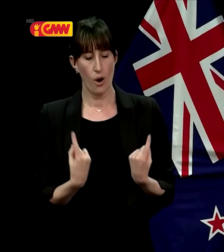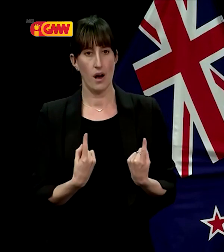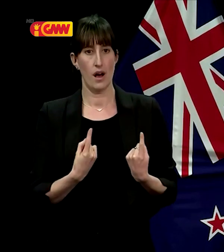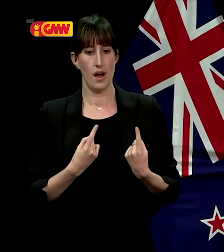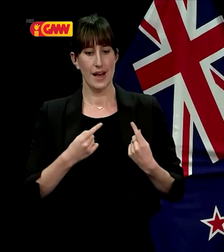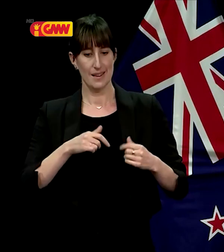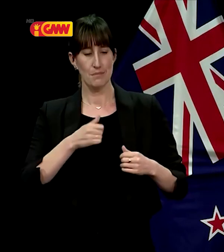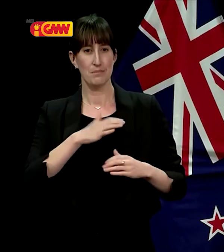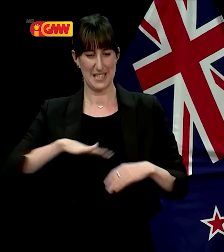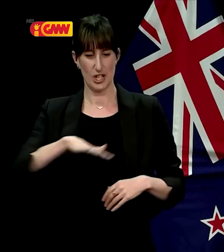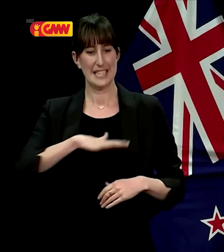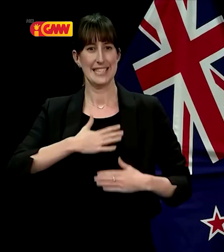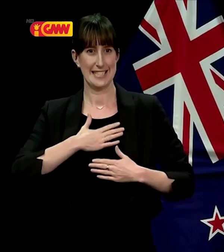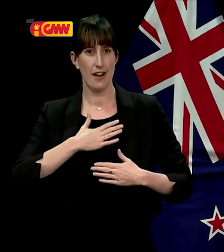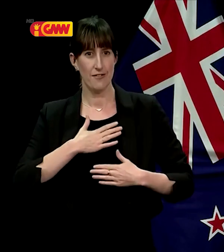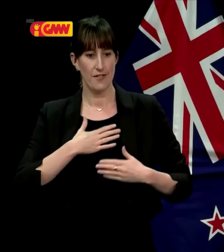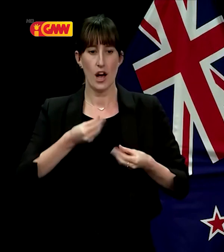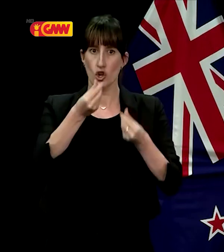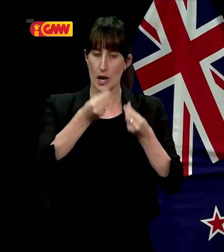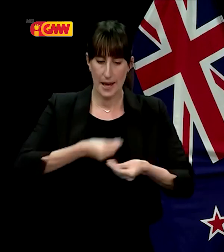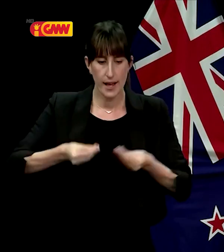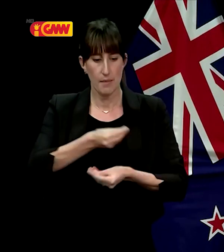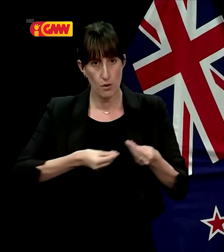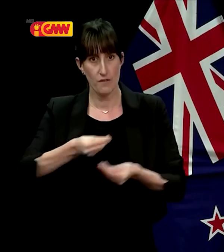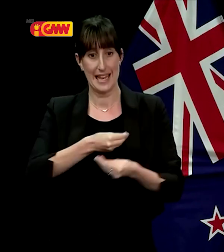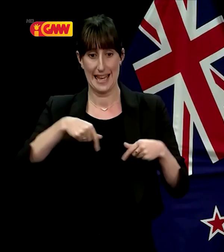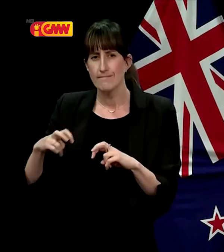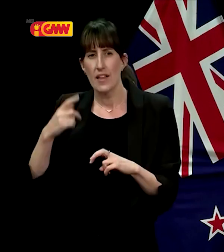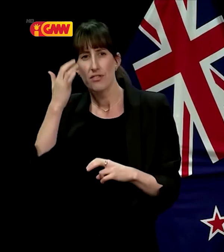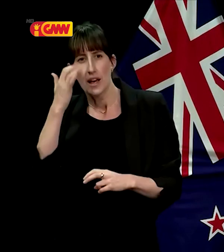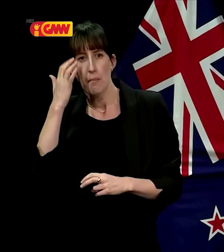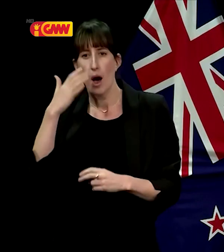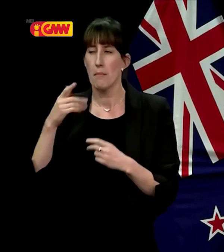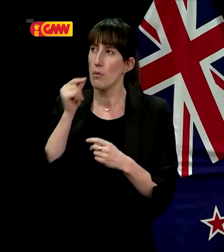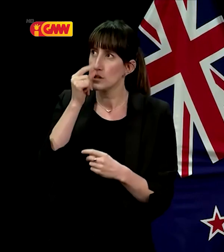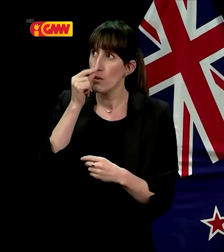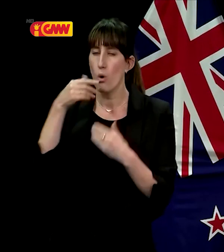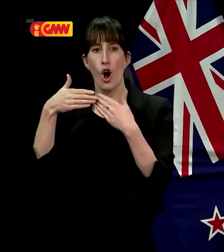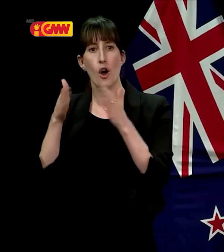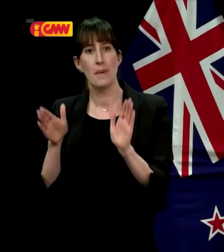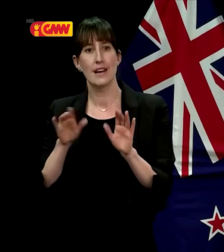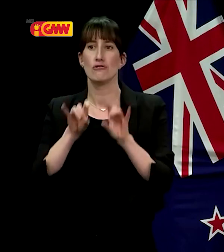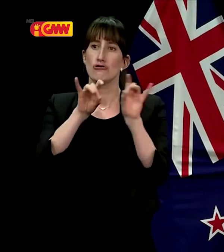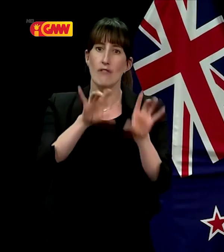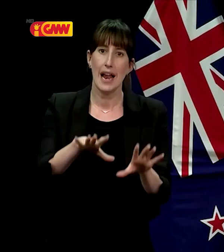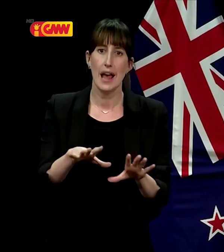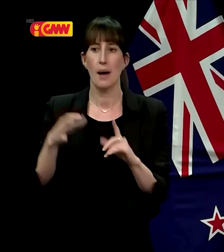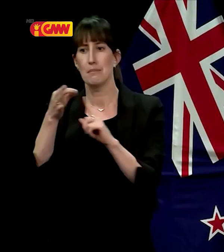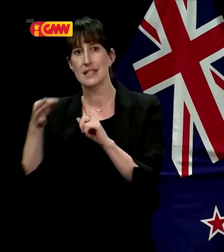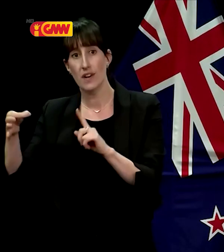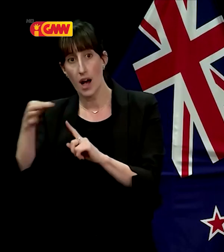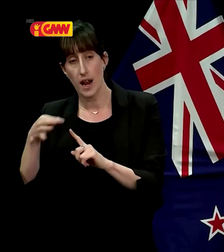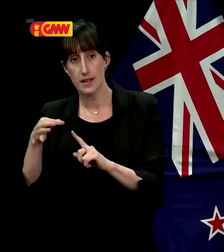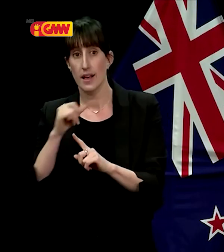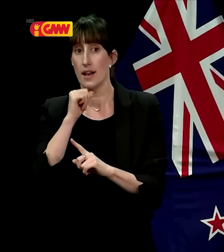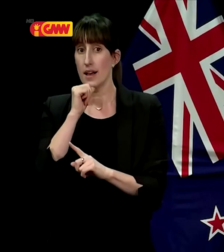preserva posisaun livre COVID-19 ou de melhora a economia. Enquanto a União Europeia mos busca rela a tuloca